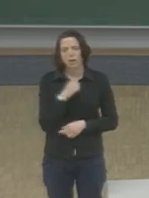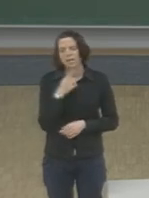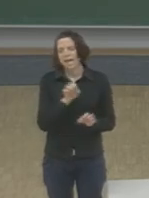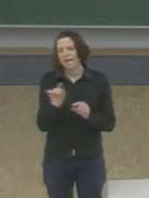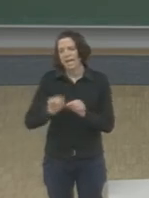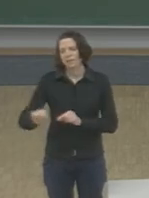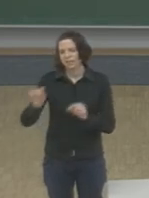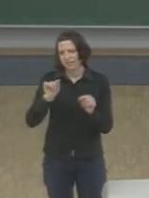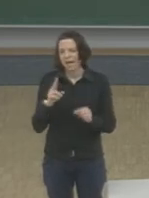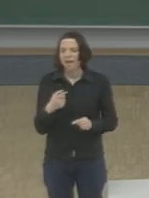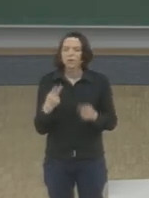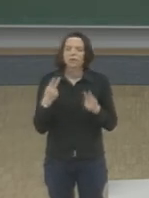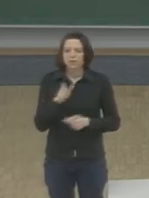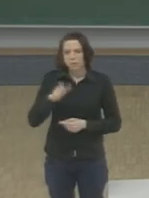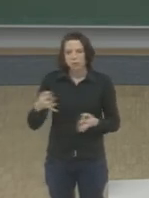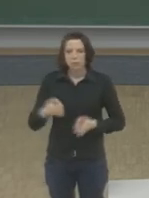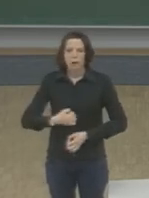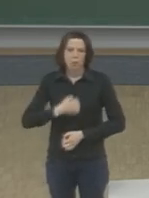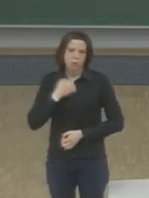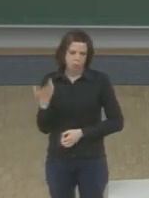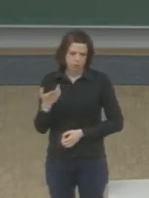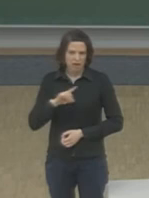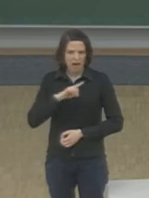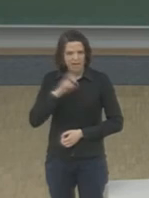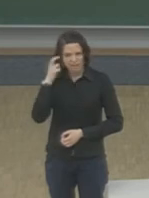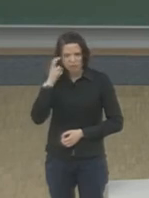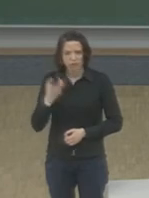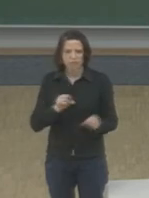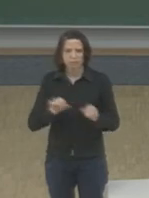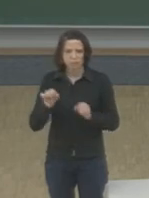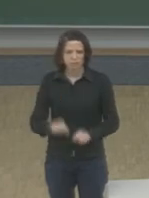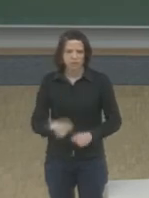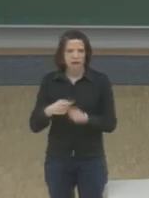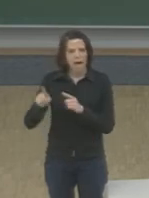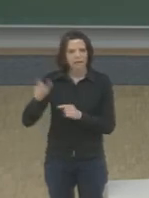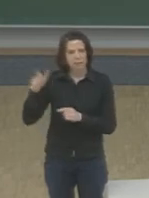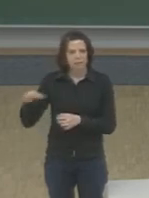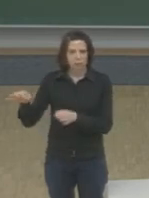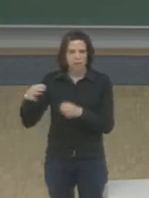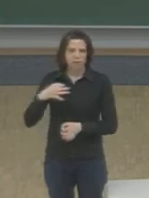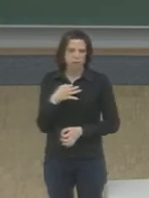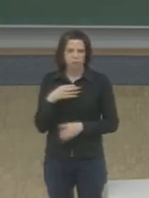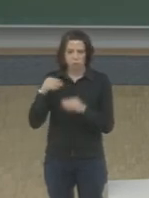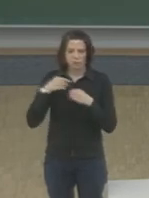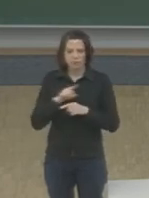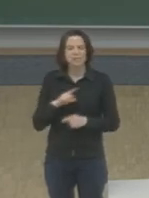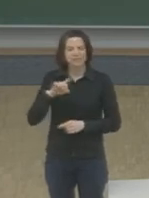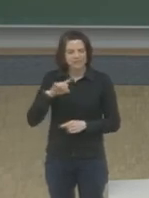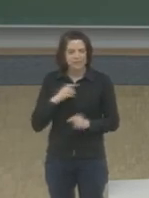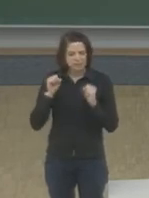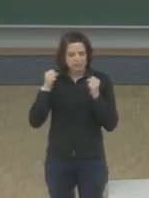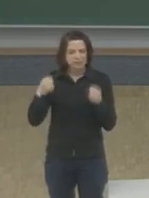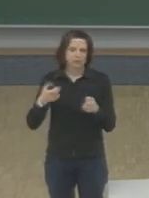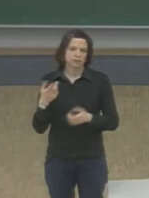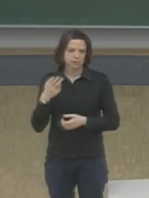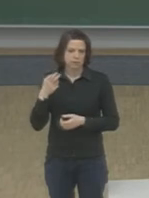heißt, also den Mut zu haben, sich seines Verstandes ohne Leitung eines anderen zu bedienen, ja, vielleicht